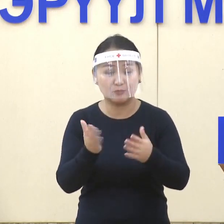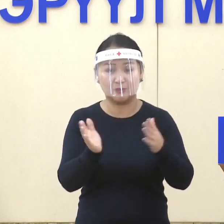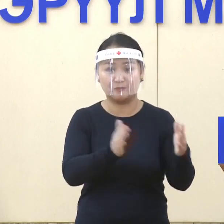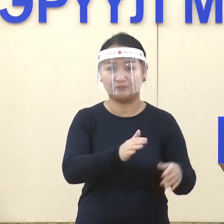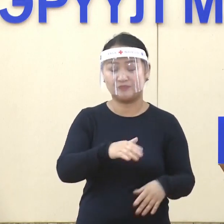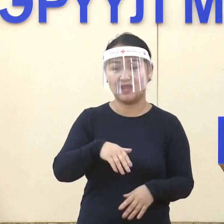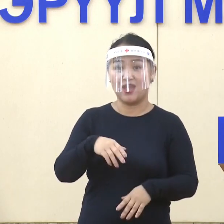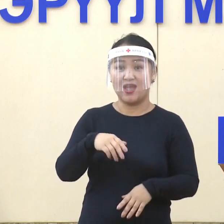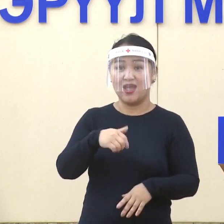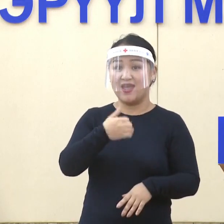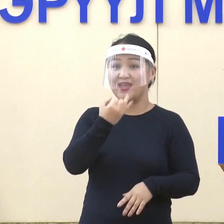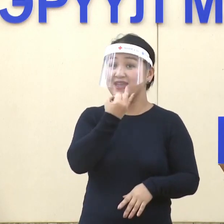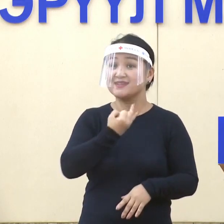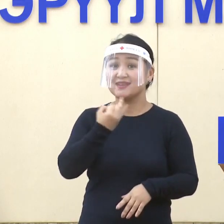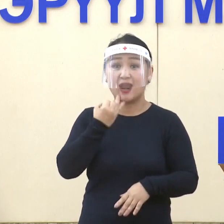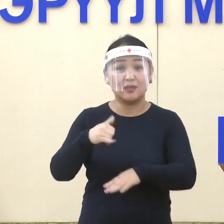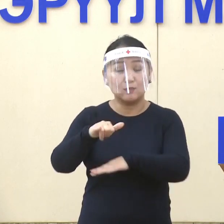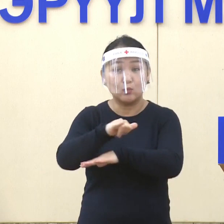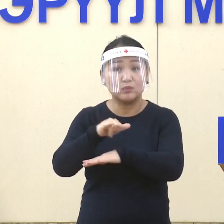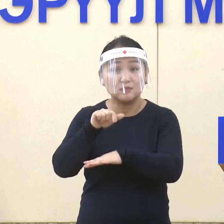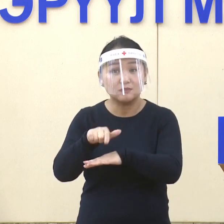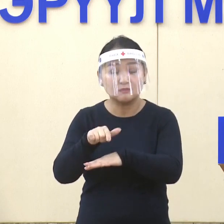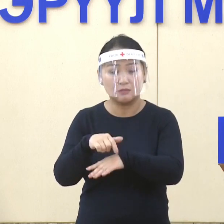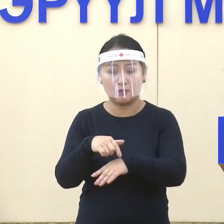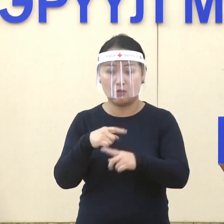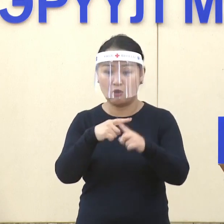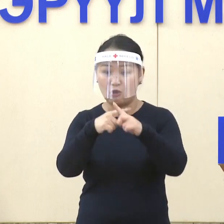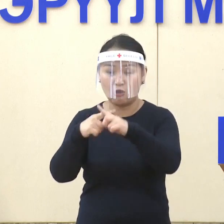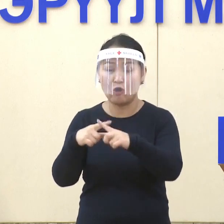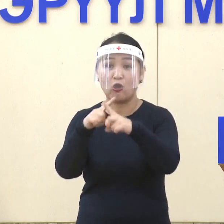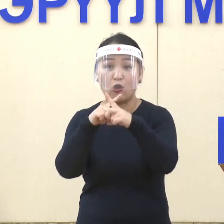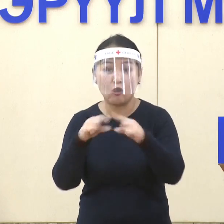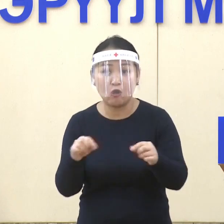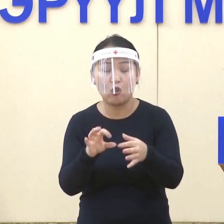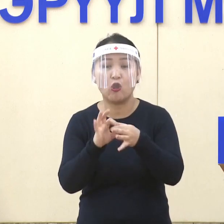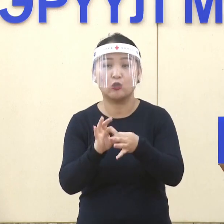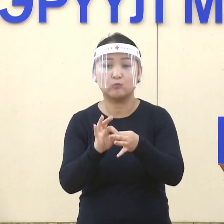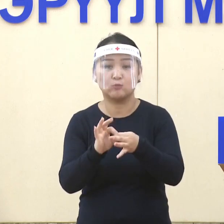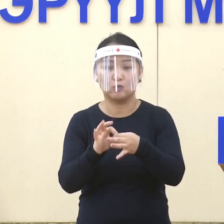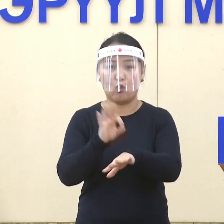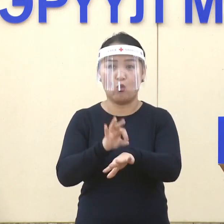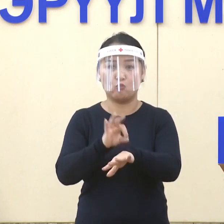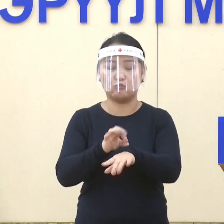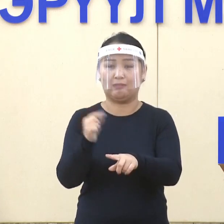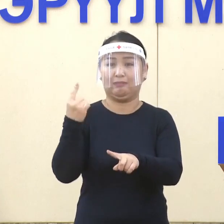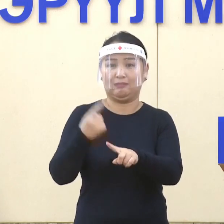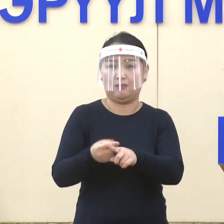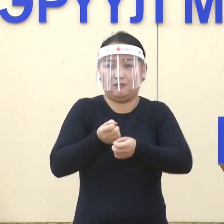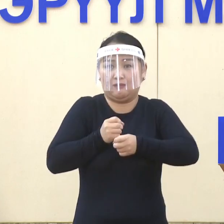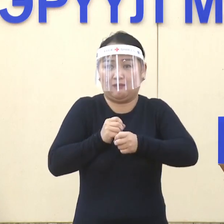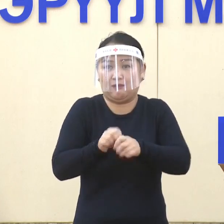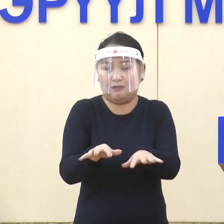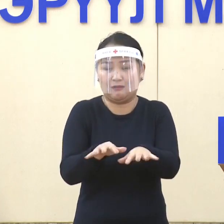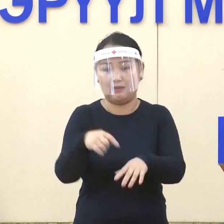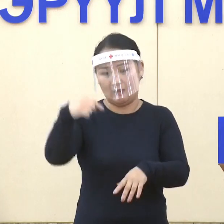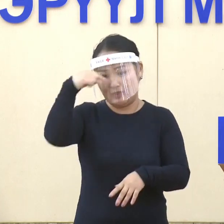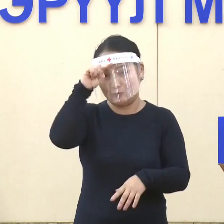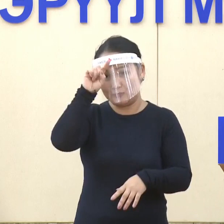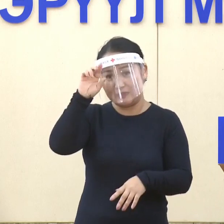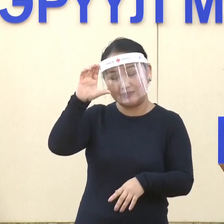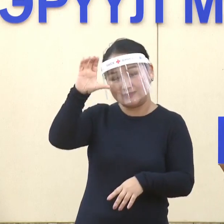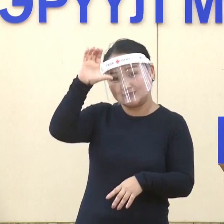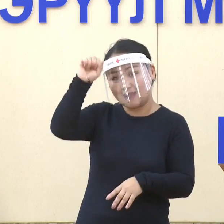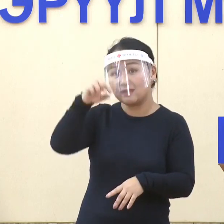Израиль улсад бас энэ хөл хорионы дэглэмийг сулруулсан цагаар холбоотойгоор өвчлөл дахин гарсан учраас Израилийн эрүүл мэндийн сайд